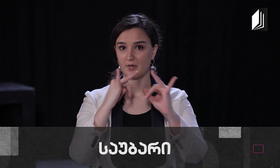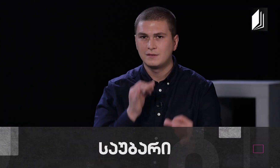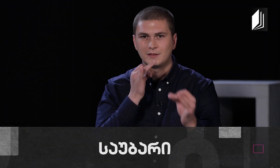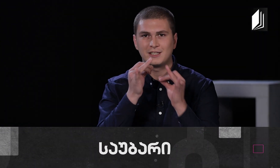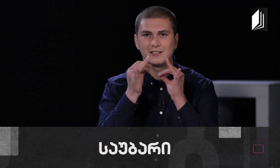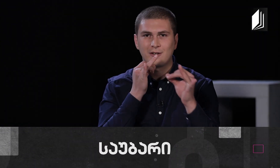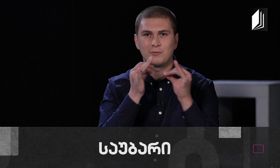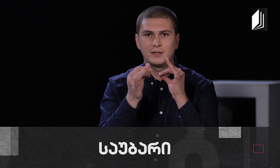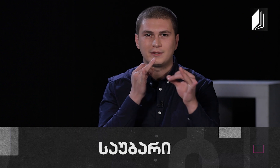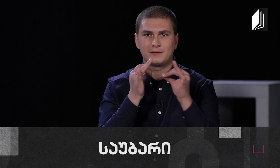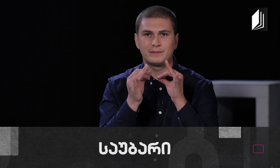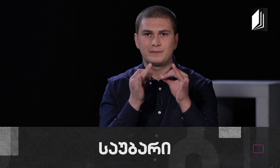საუბარი.